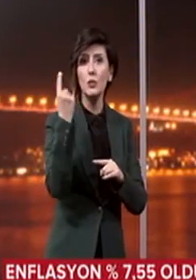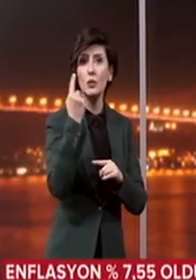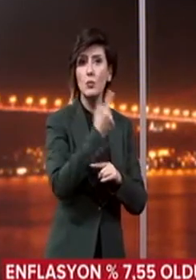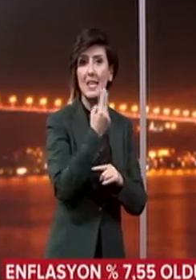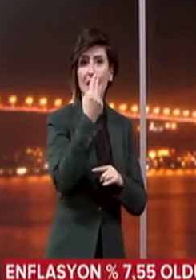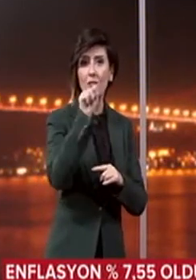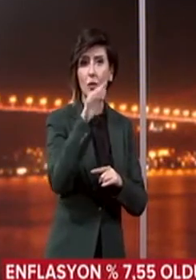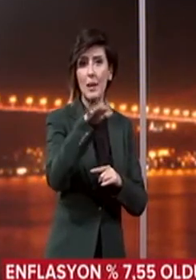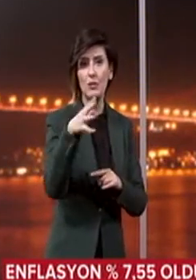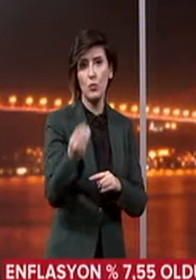%7,55 oldu.